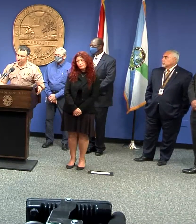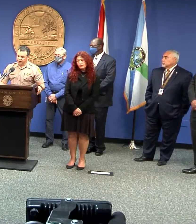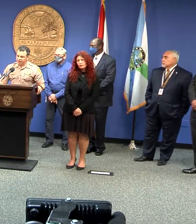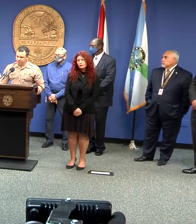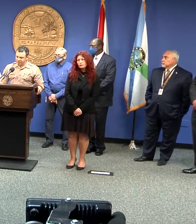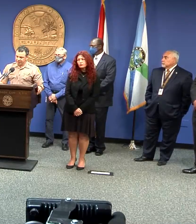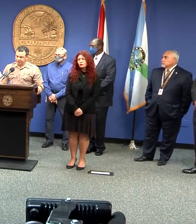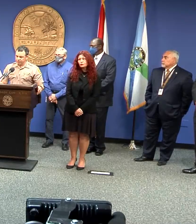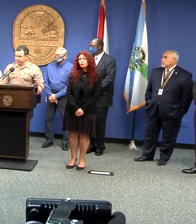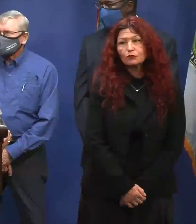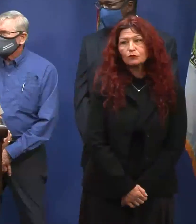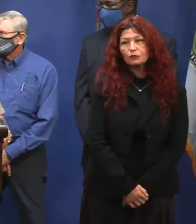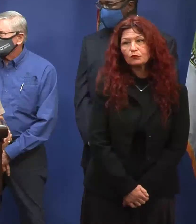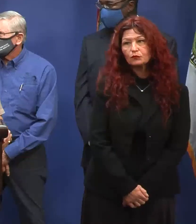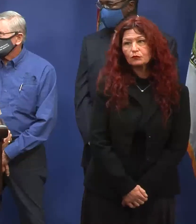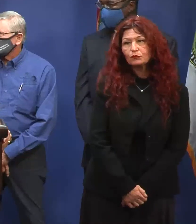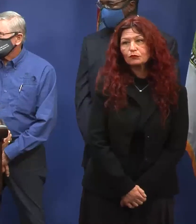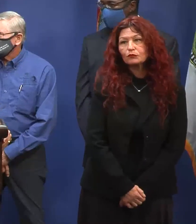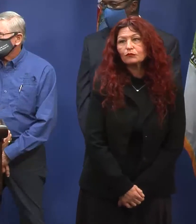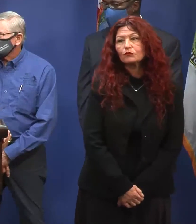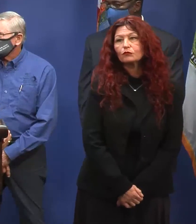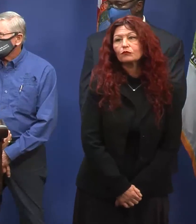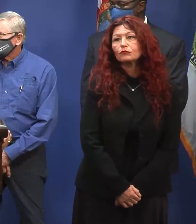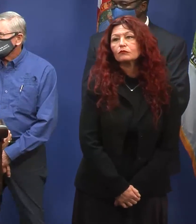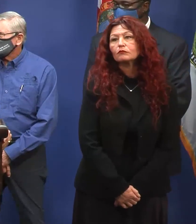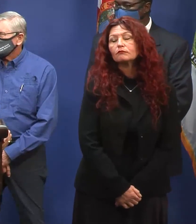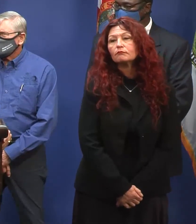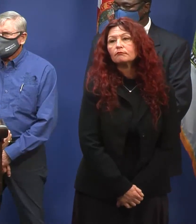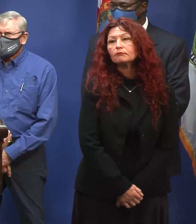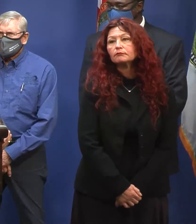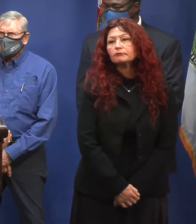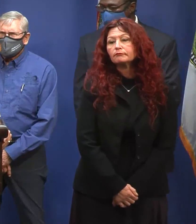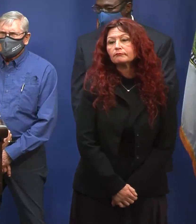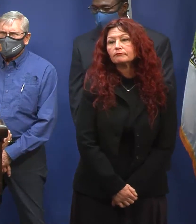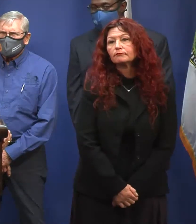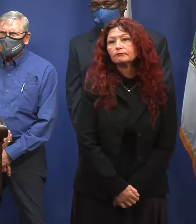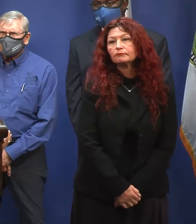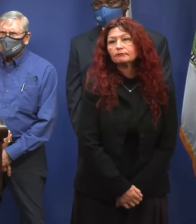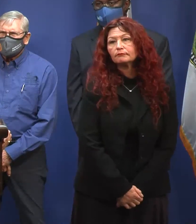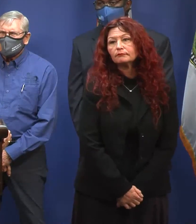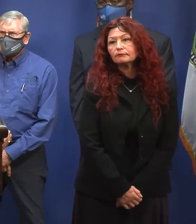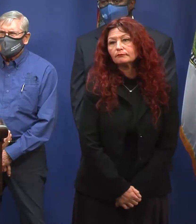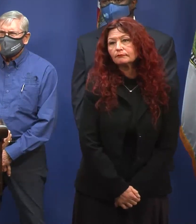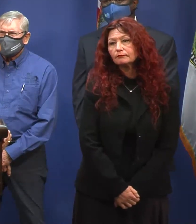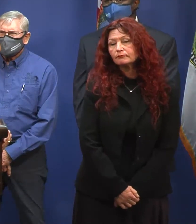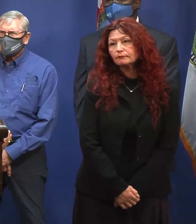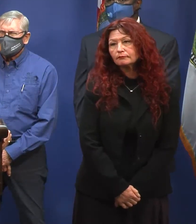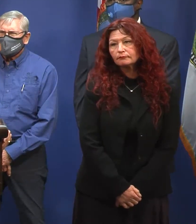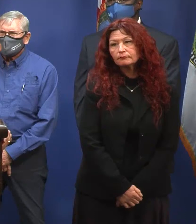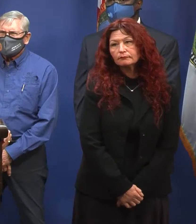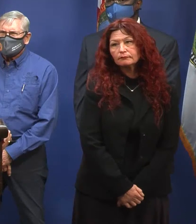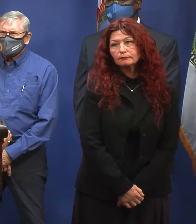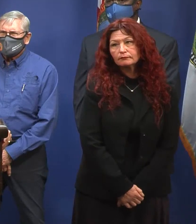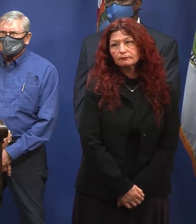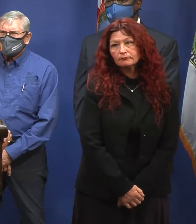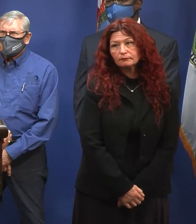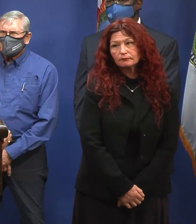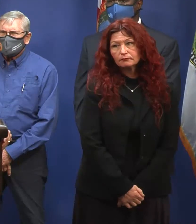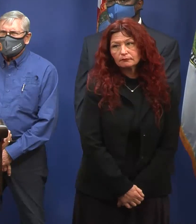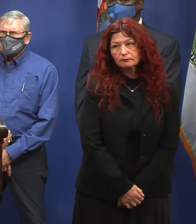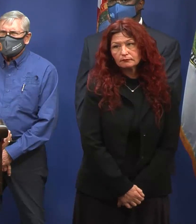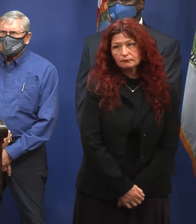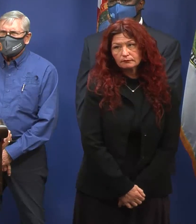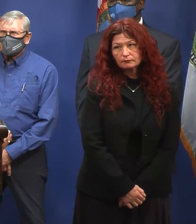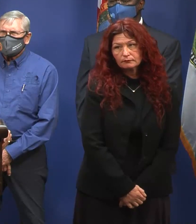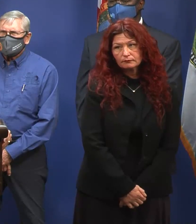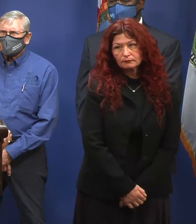magnitud? No, el FBI, Last question. sí, Last question. el FBI ayuda, pero con cosas analíticas. Estos problemas de Miami-Dade County, de la policía, y nosotros